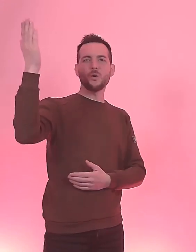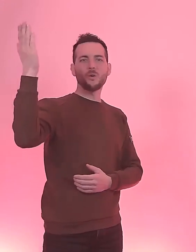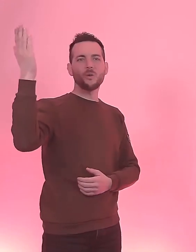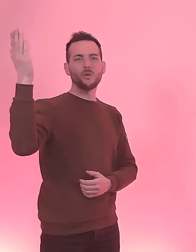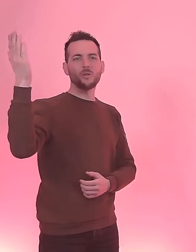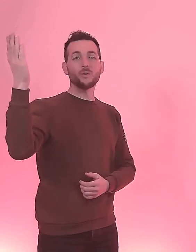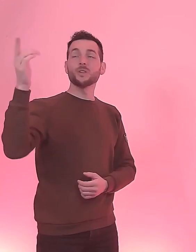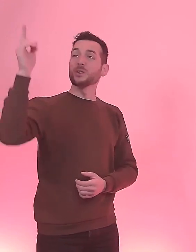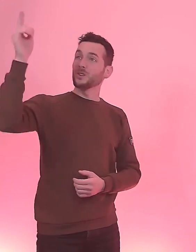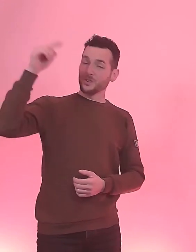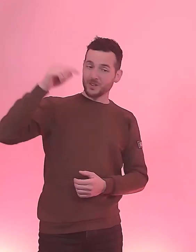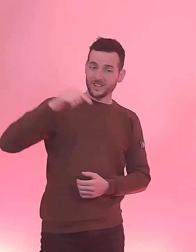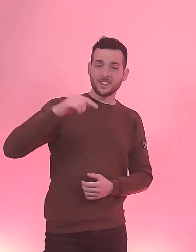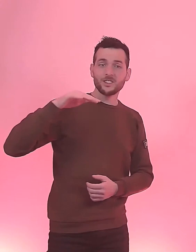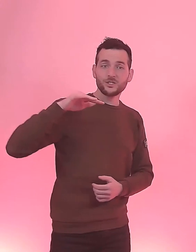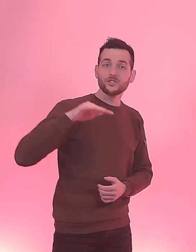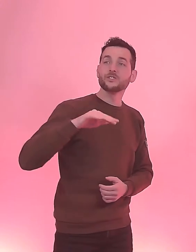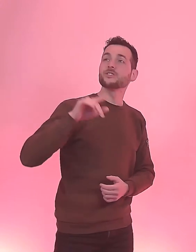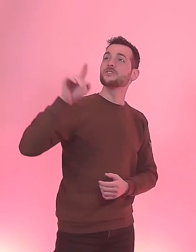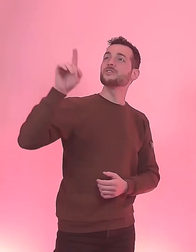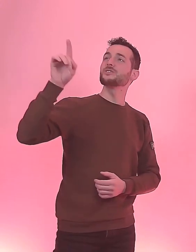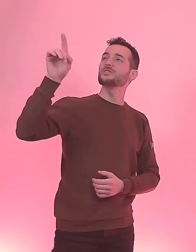nou ja